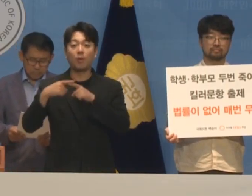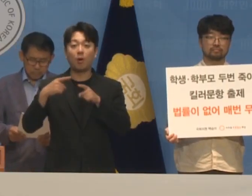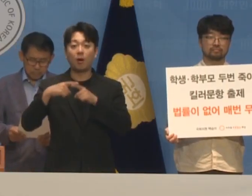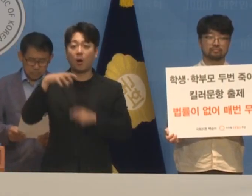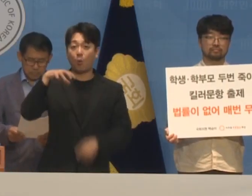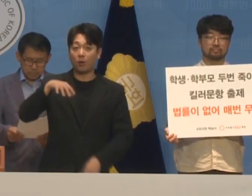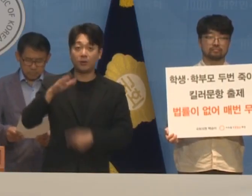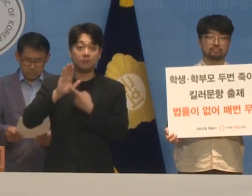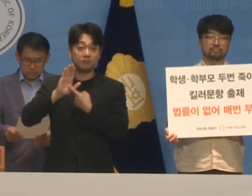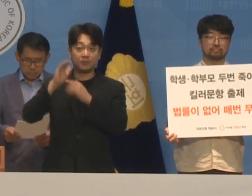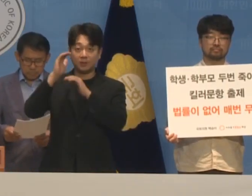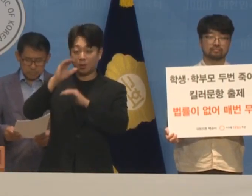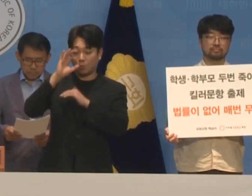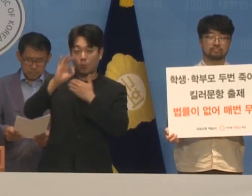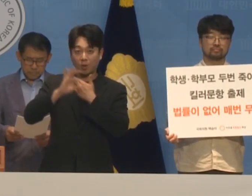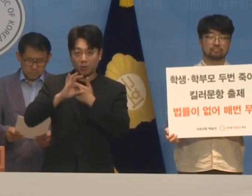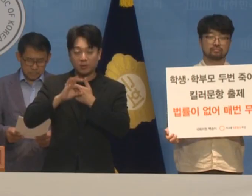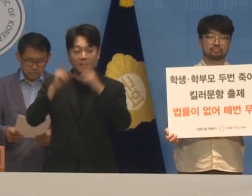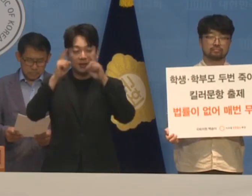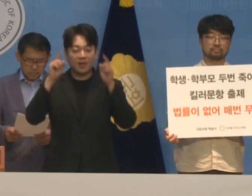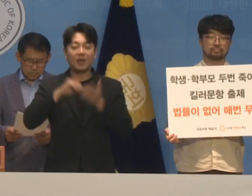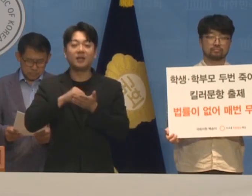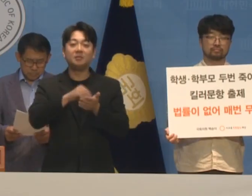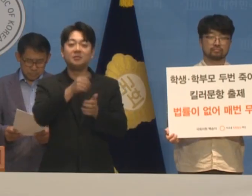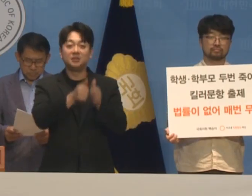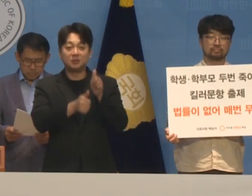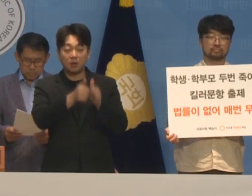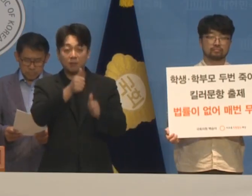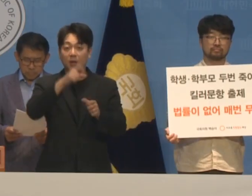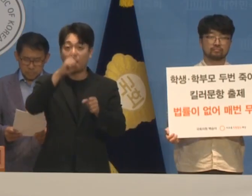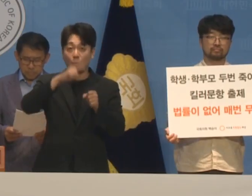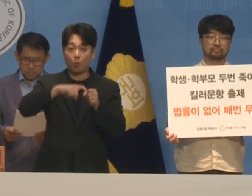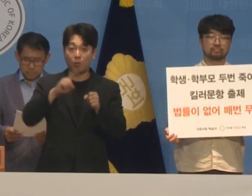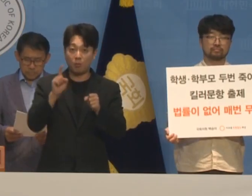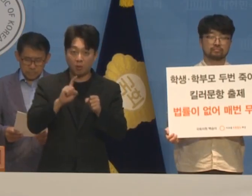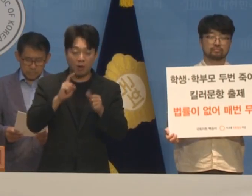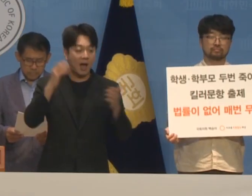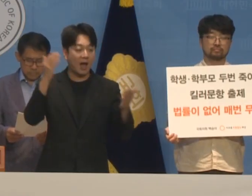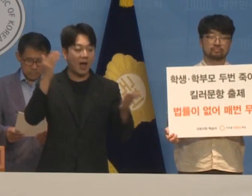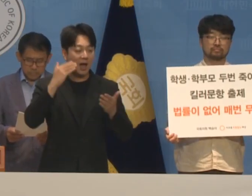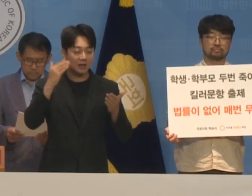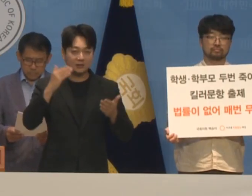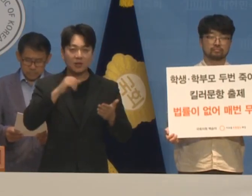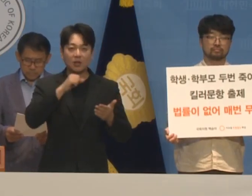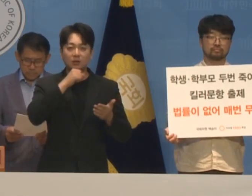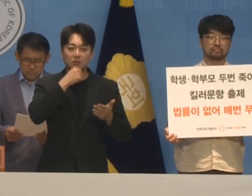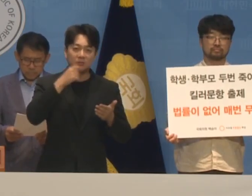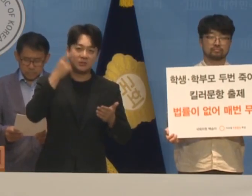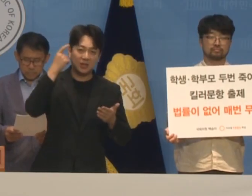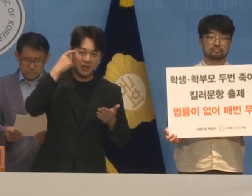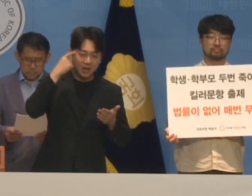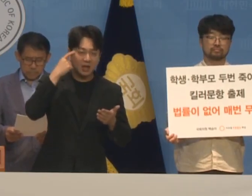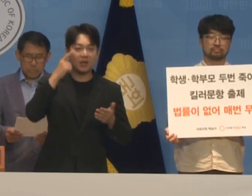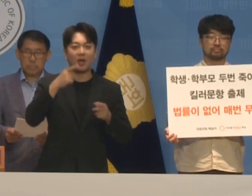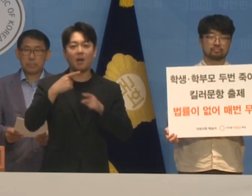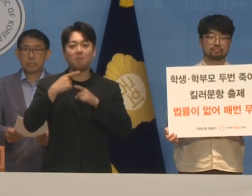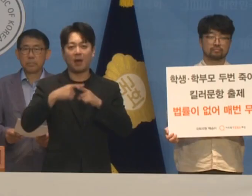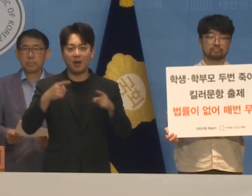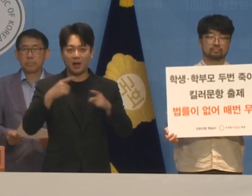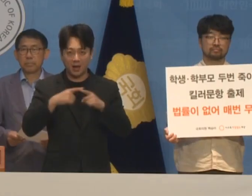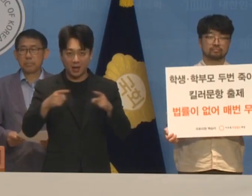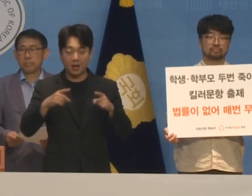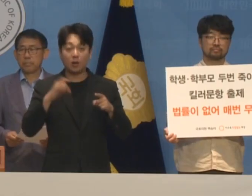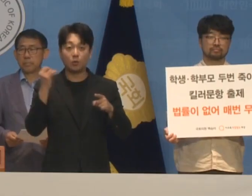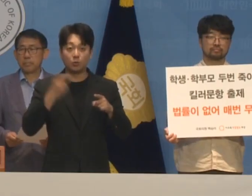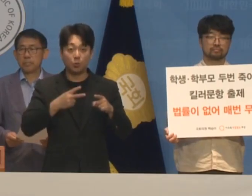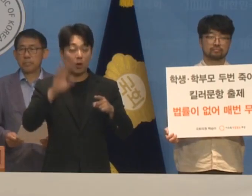따르면 수능 모의평가의 목적은 수험생의 능력 수준 파악 및 본 수능의 적정 난이도 유지와 수험생에게